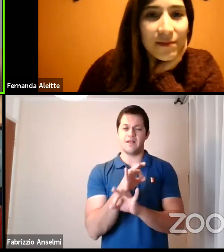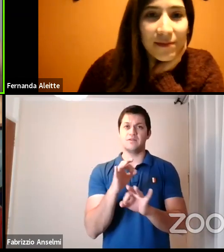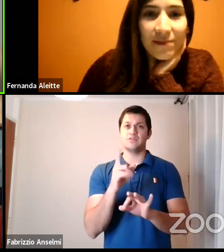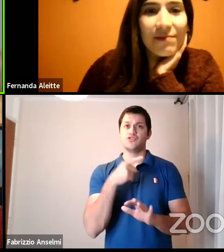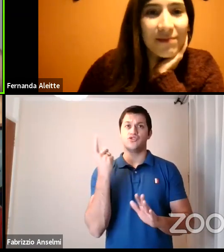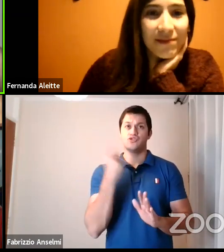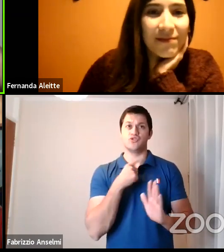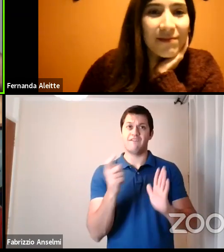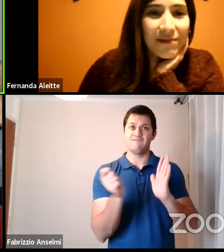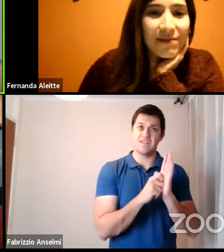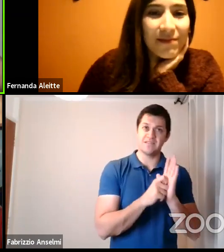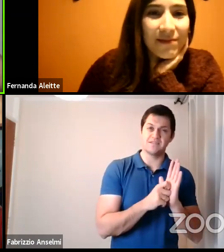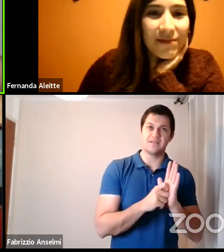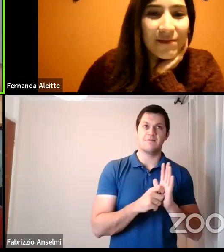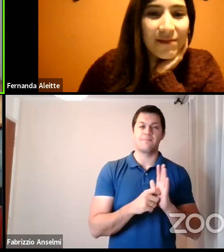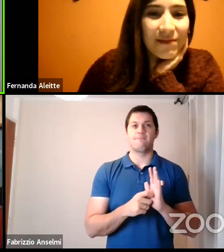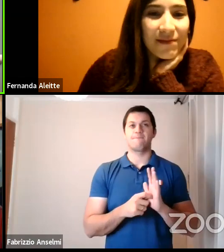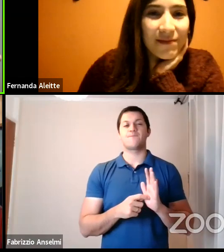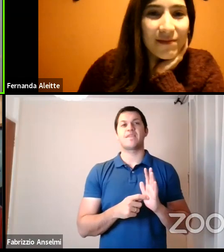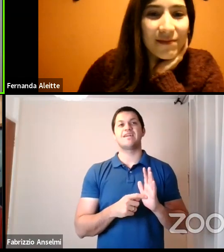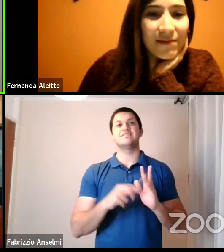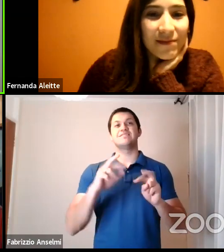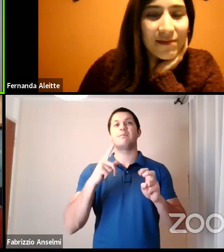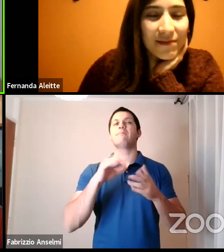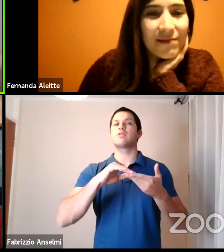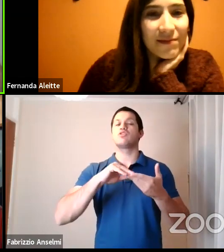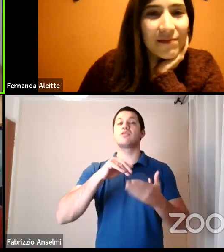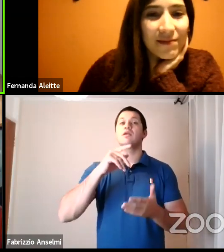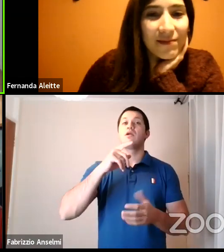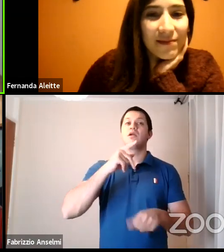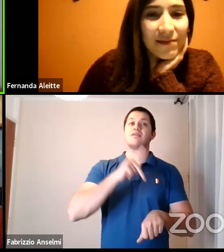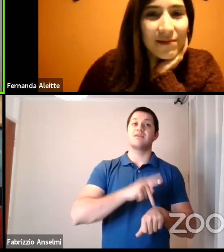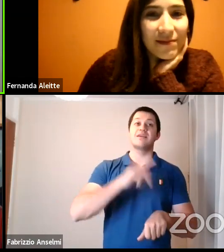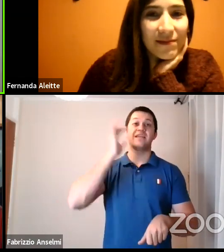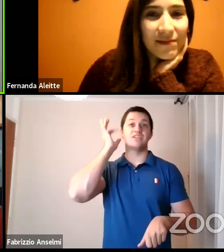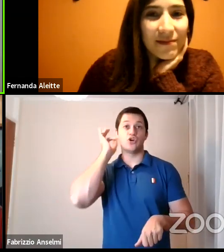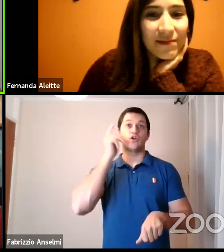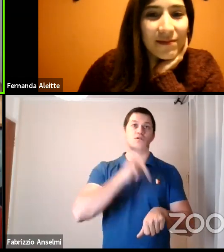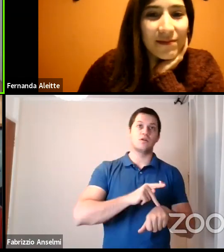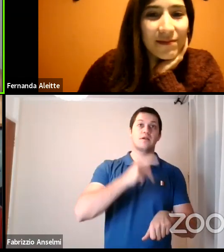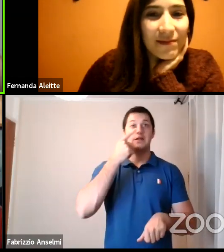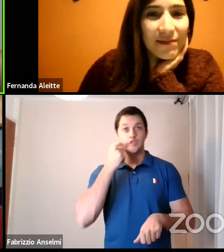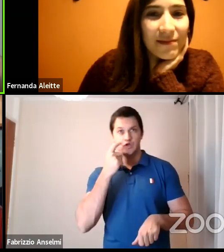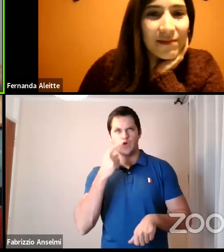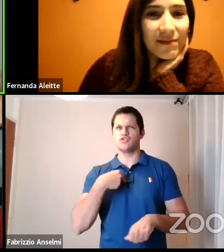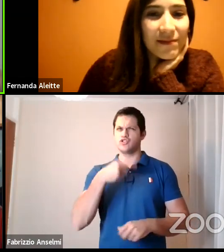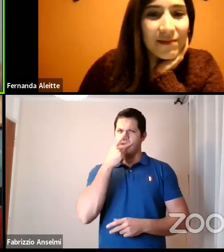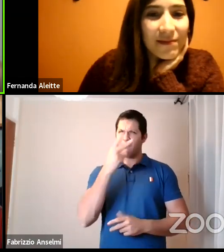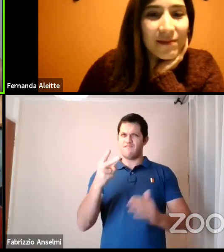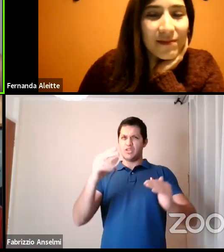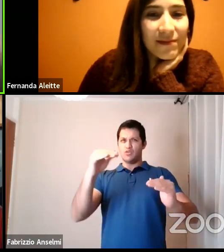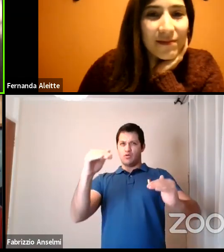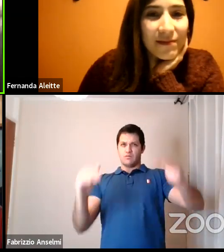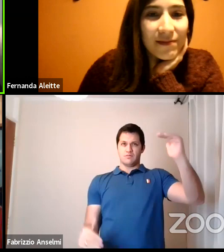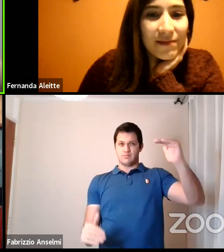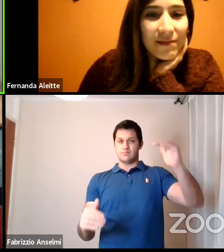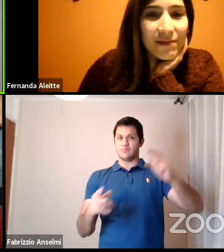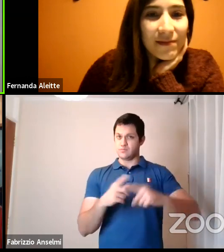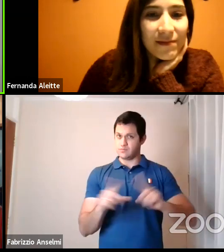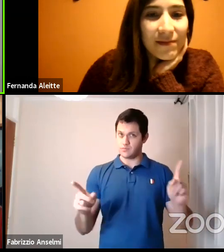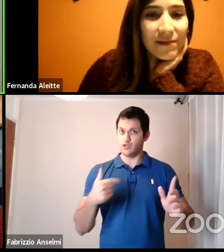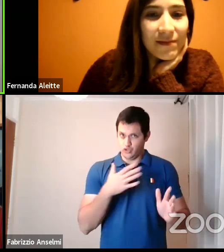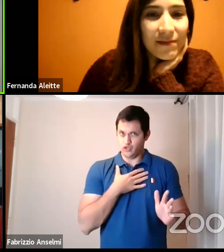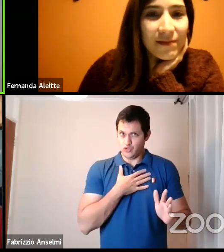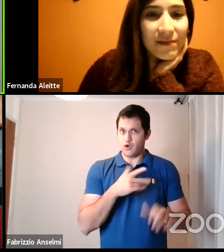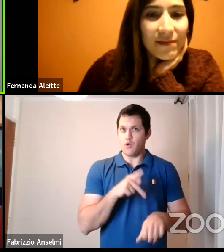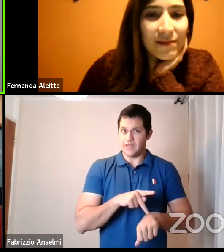en la práctica clínica como kinesiólogas o como kinesiólogos, ya si hemos visto esa brecha de género. Y un comentario que hace Benjamín Marín, pero voy a tomar